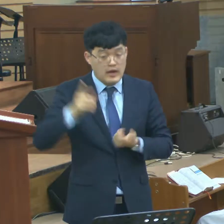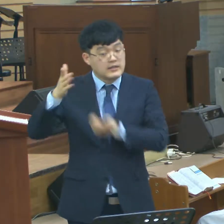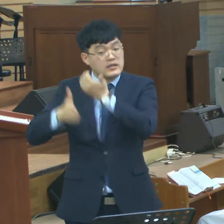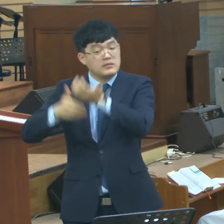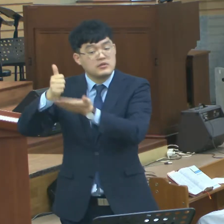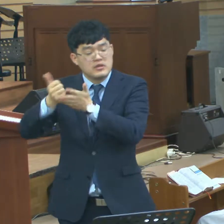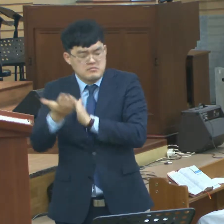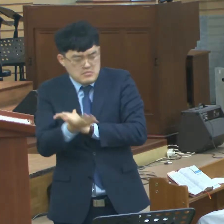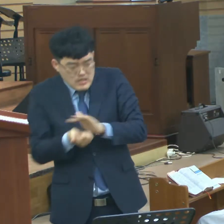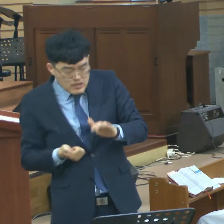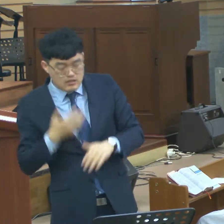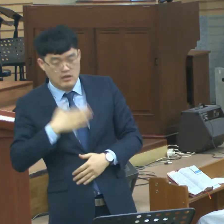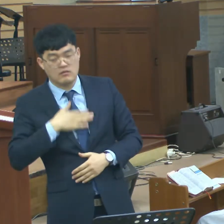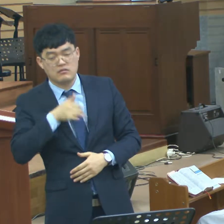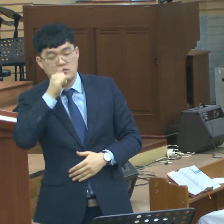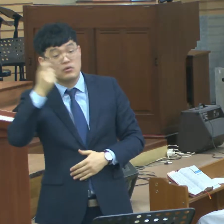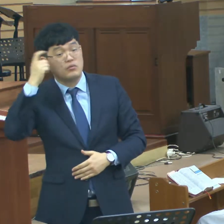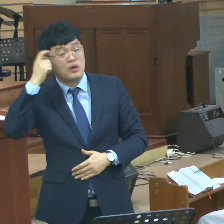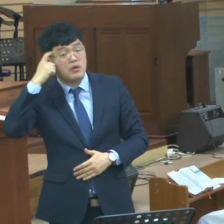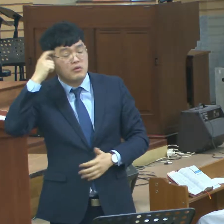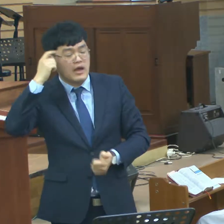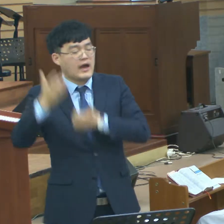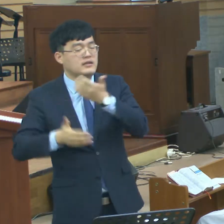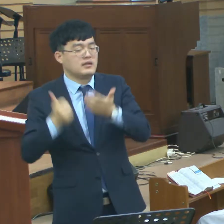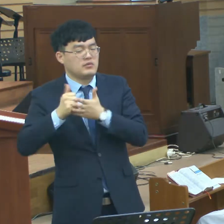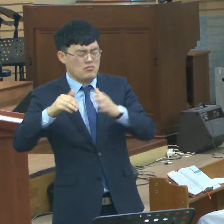왜냐하면 하나님은 전지하신 분이시니까.